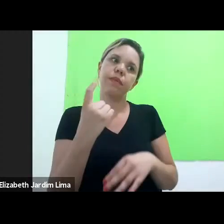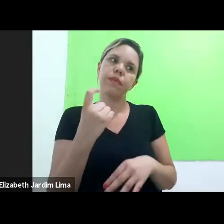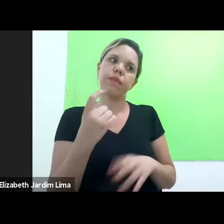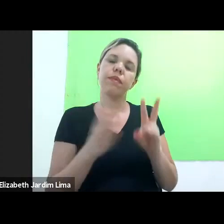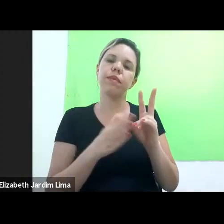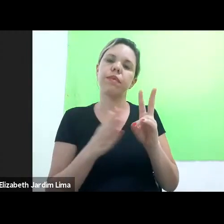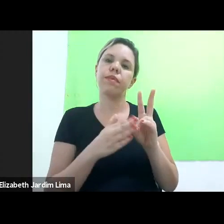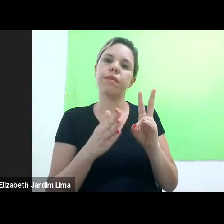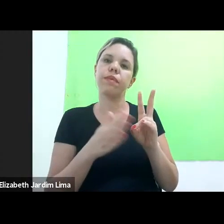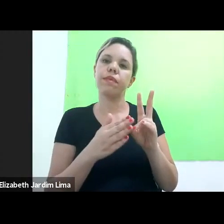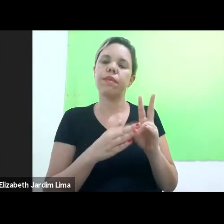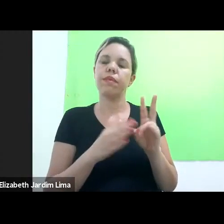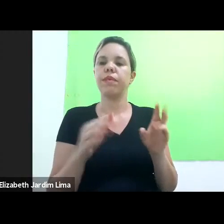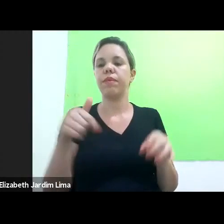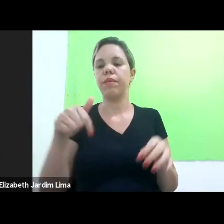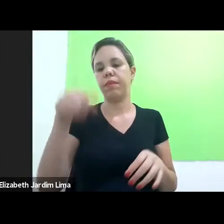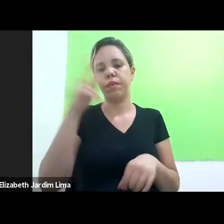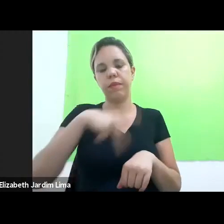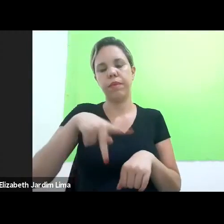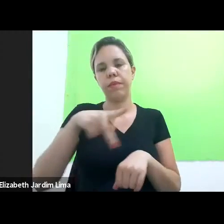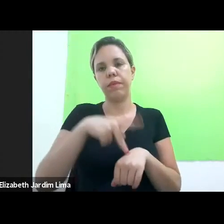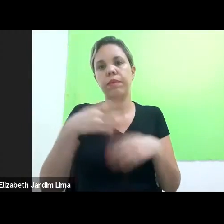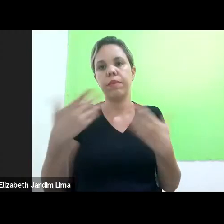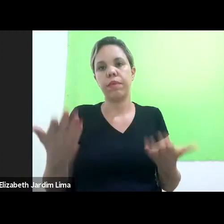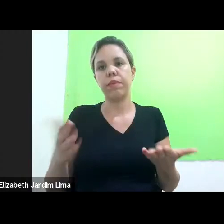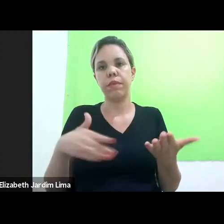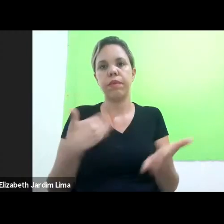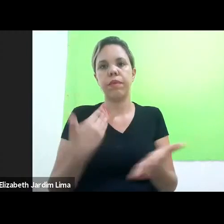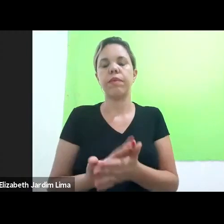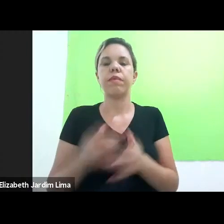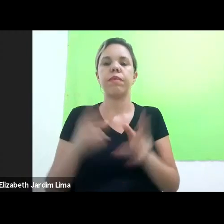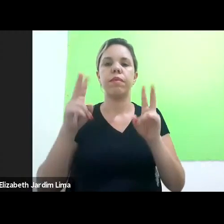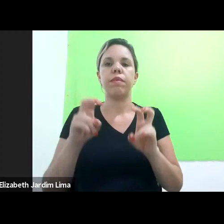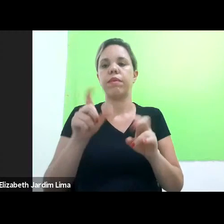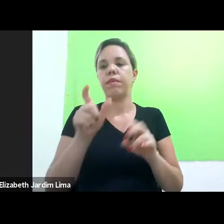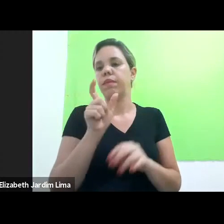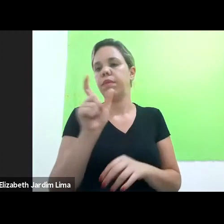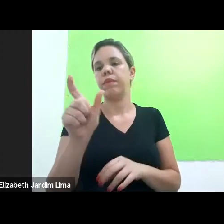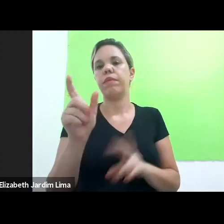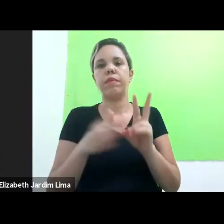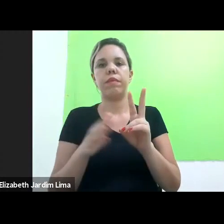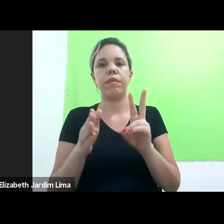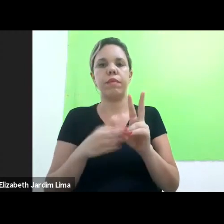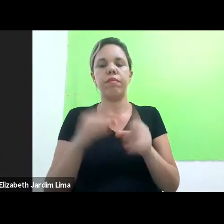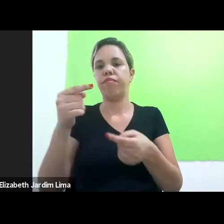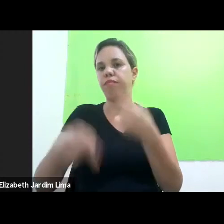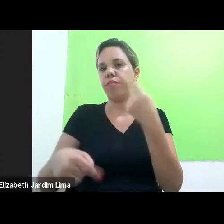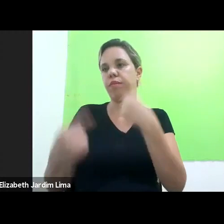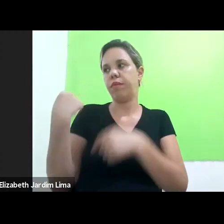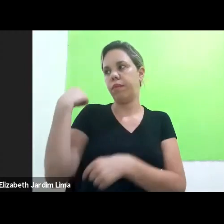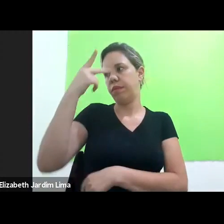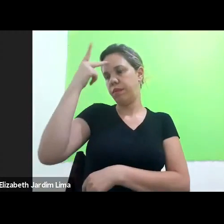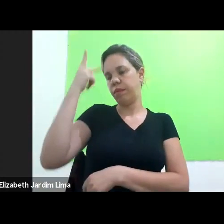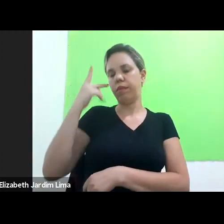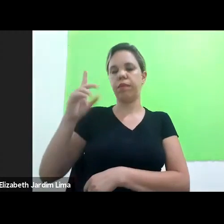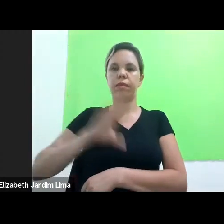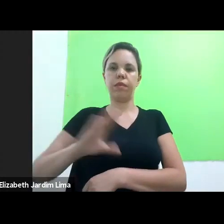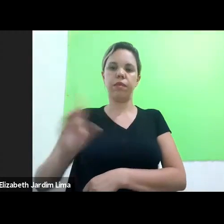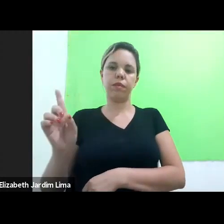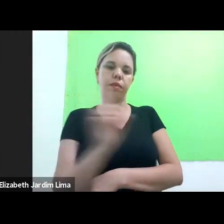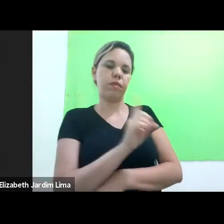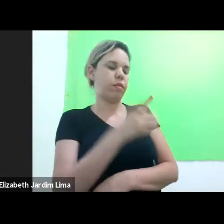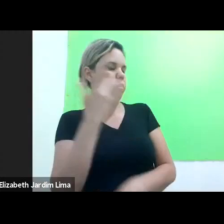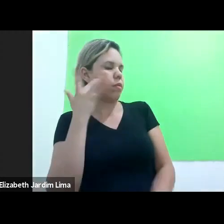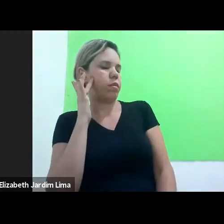ser indígena nesse país. Né? Até o termo índio é inadequado, porque é um termo que foi dado pelo colonizador, porque achou